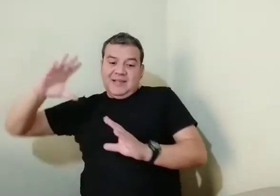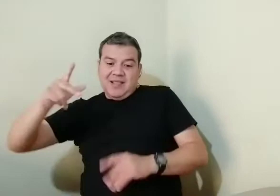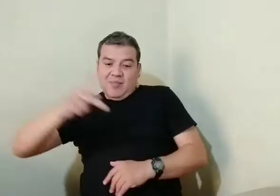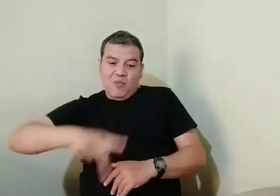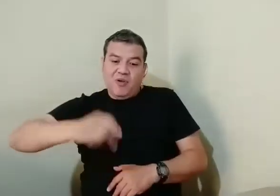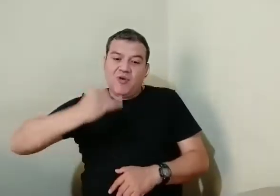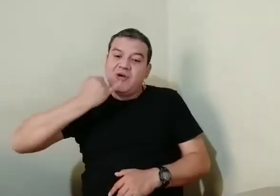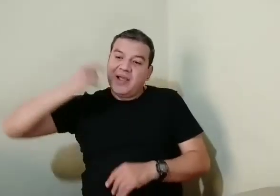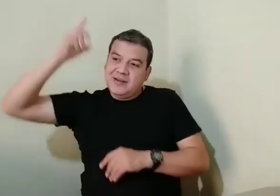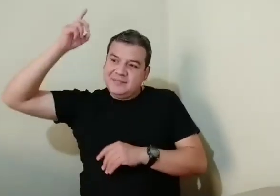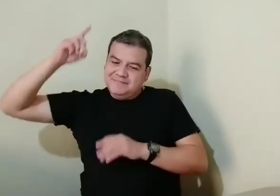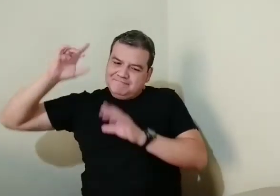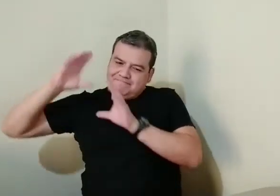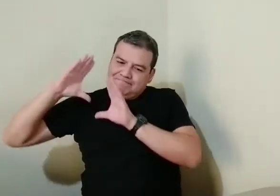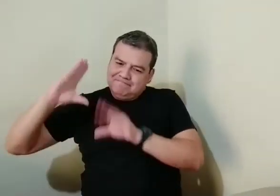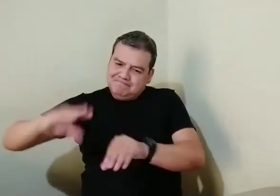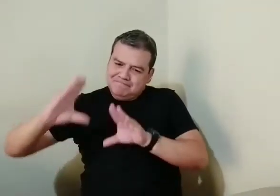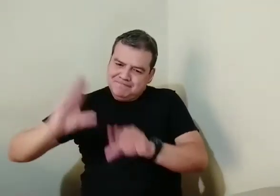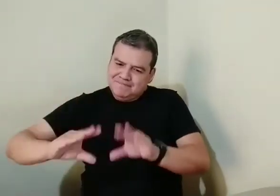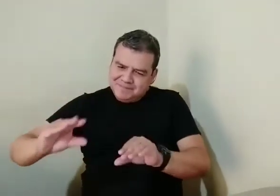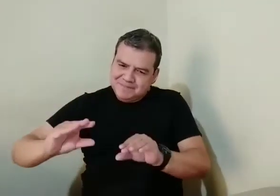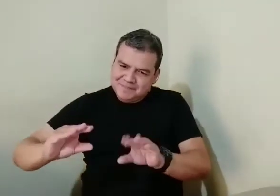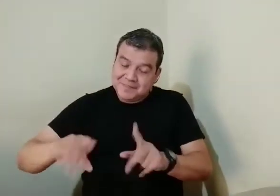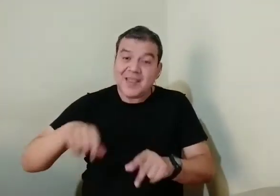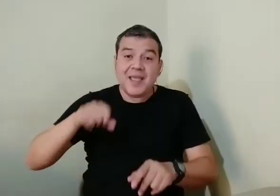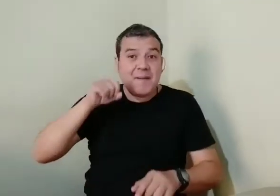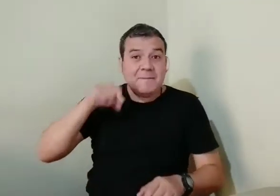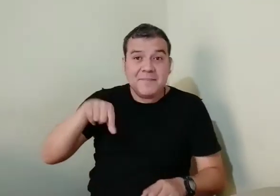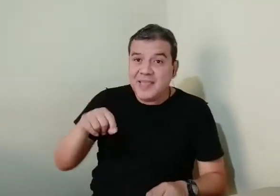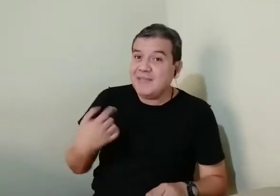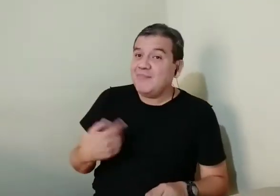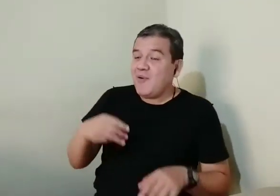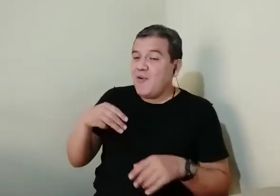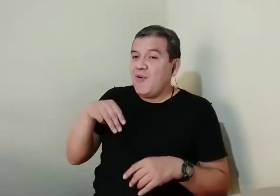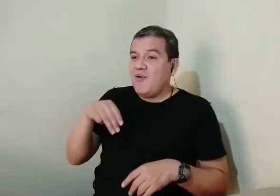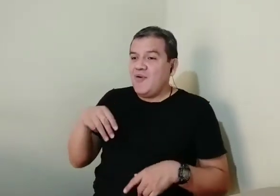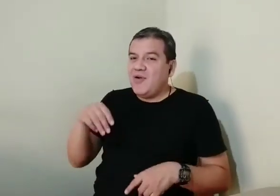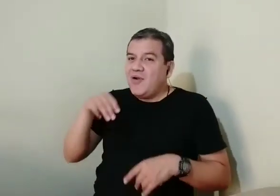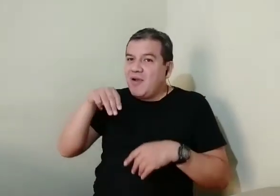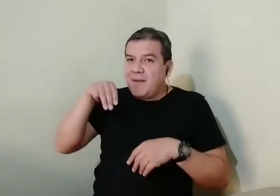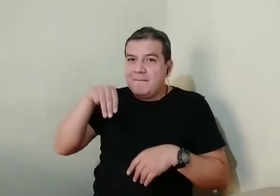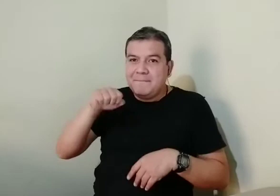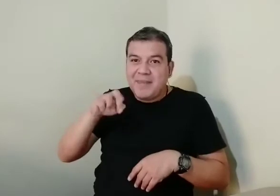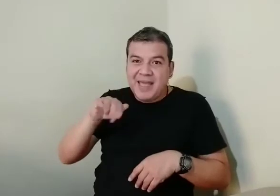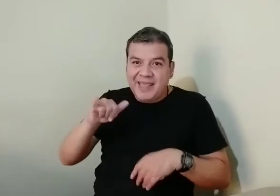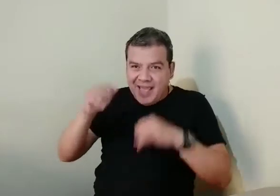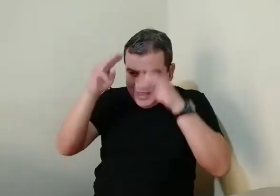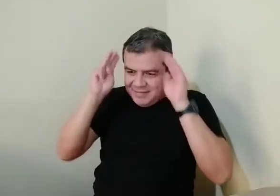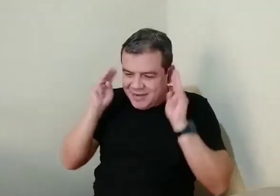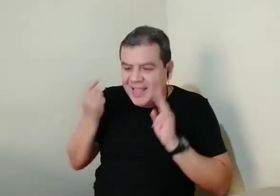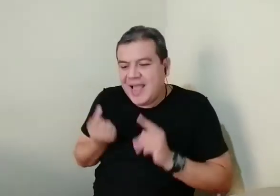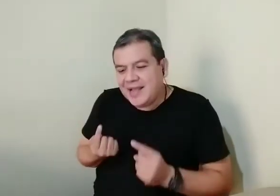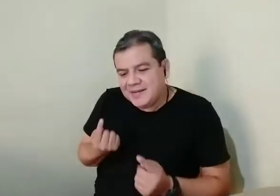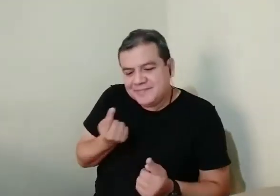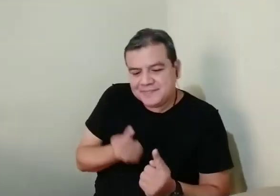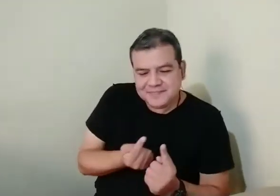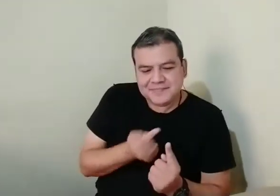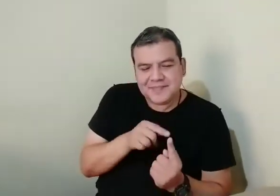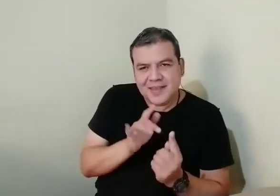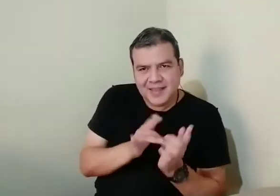a la juventud, no frecuentó las escuelas de los rabinos. No necesitaba